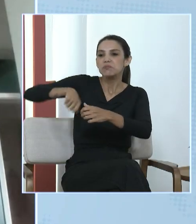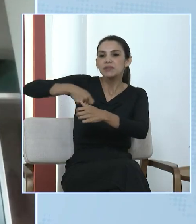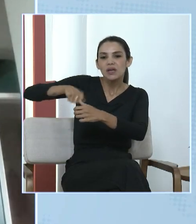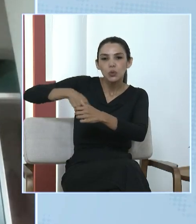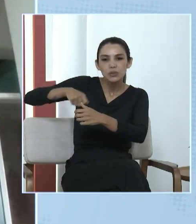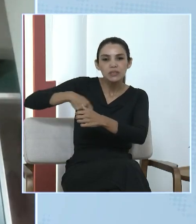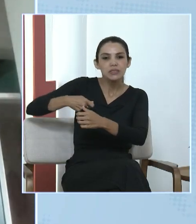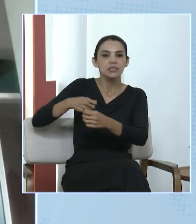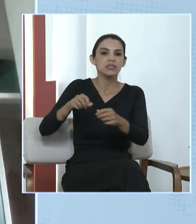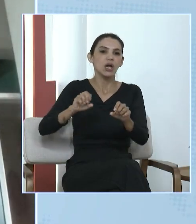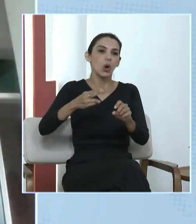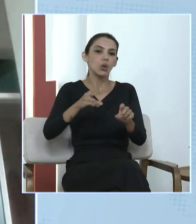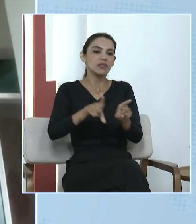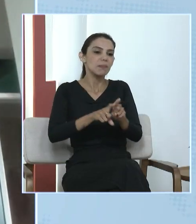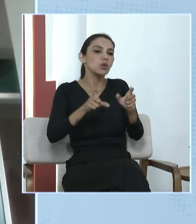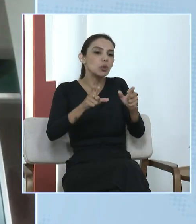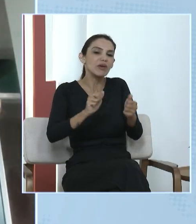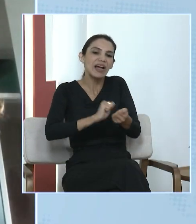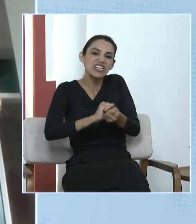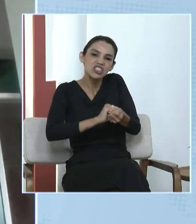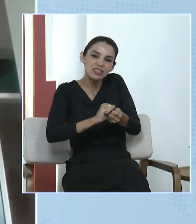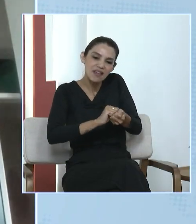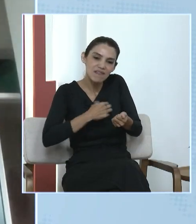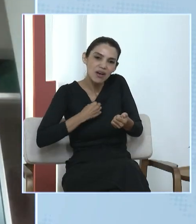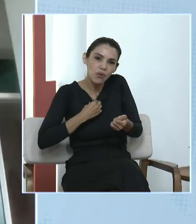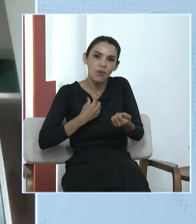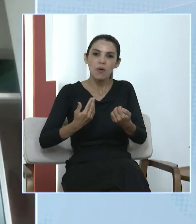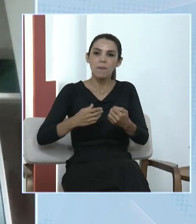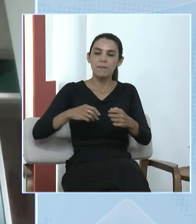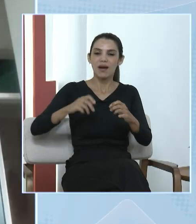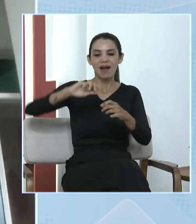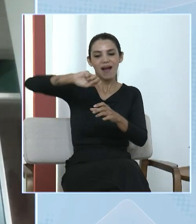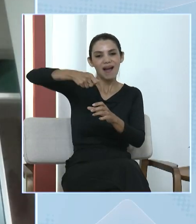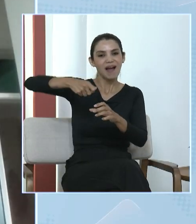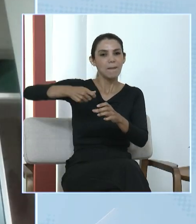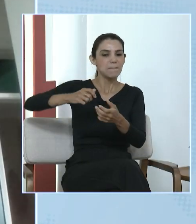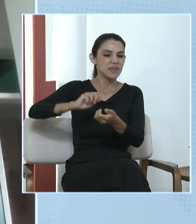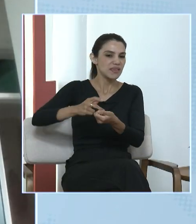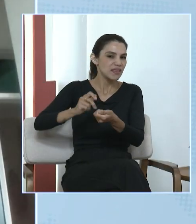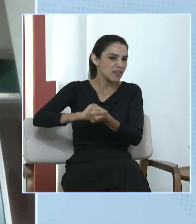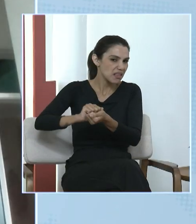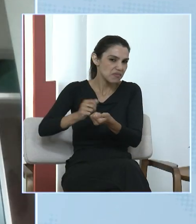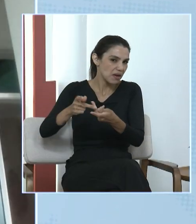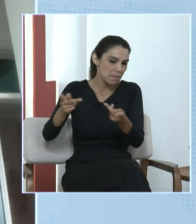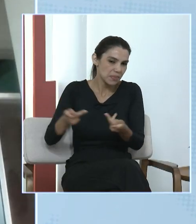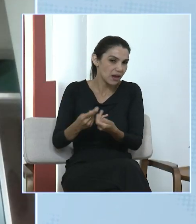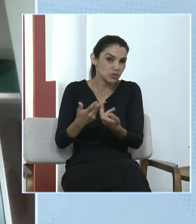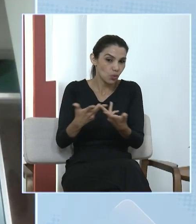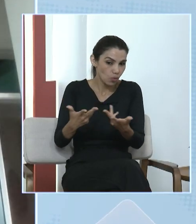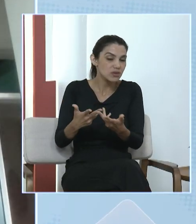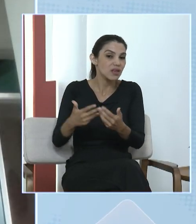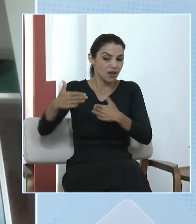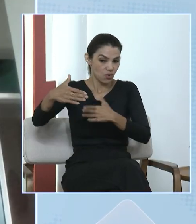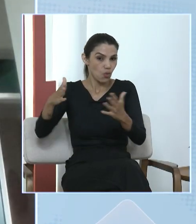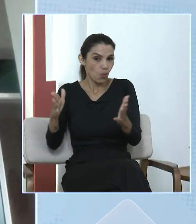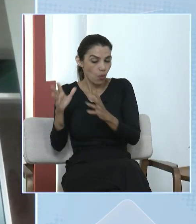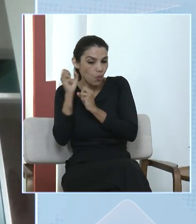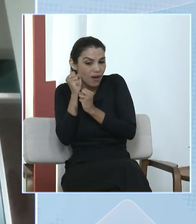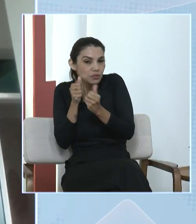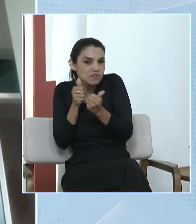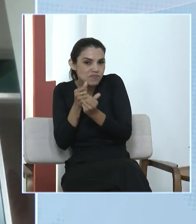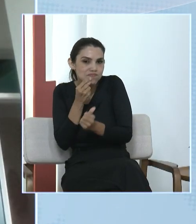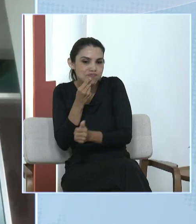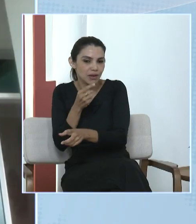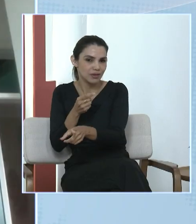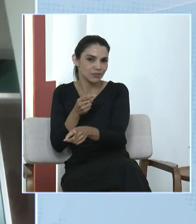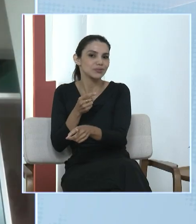cozinha, o tanque, a pia, e tanto na entrada, tanto na senzala quanto